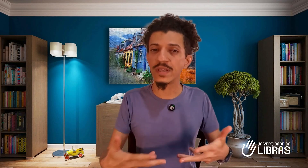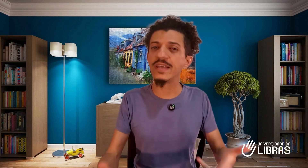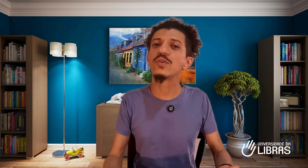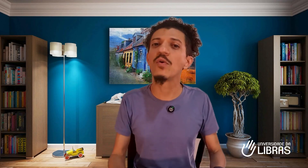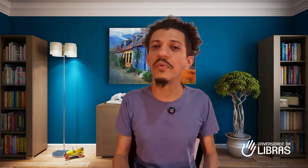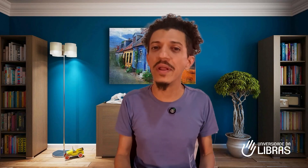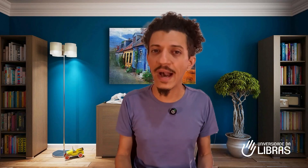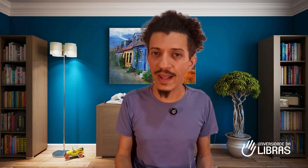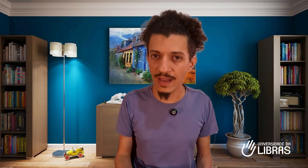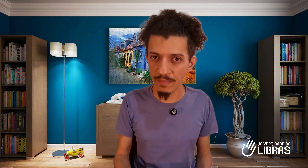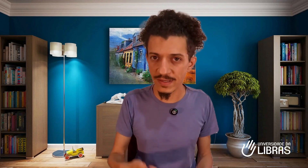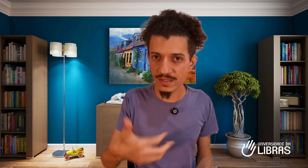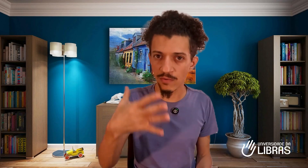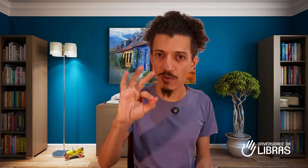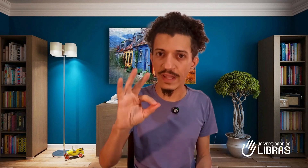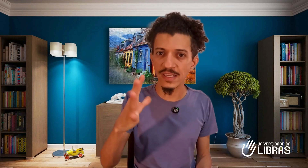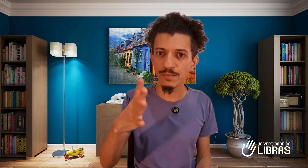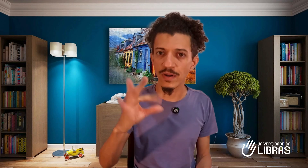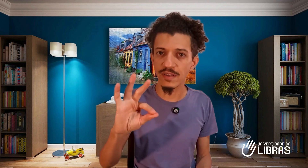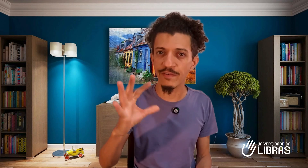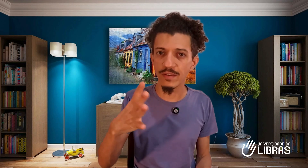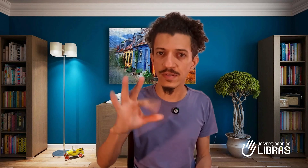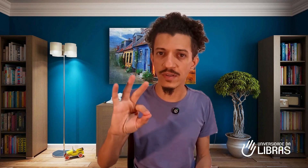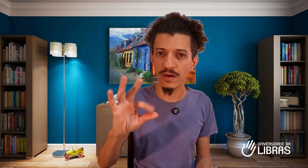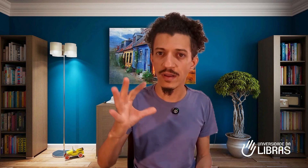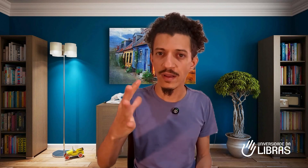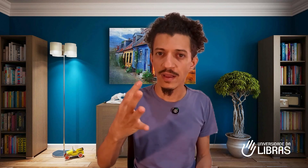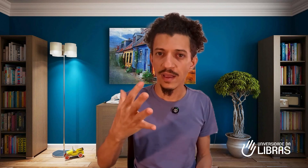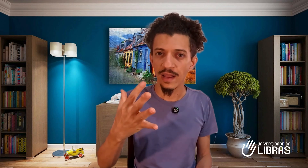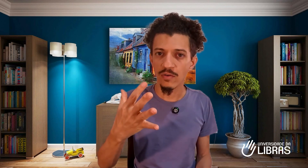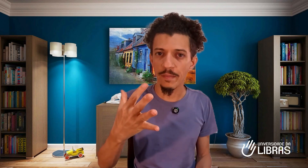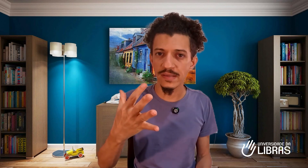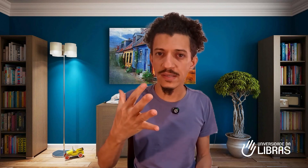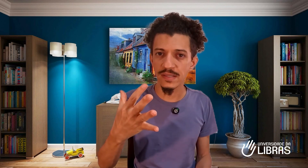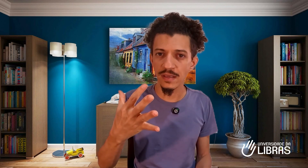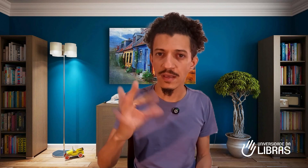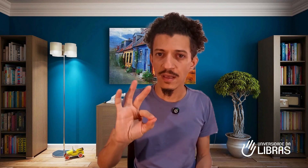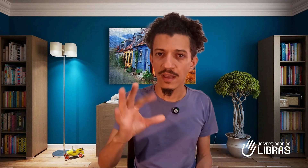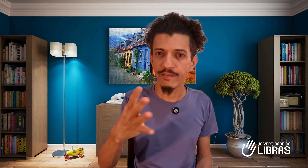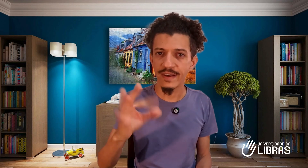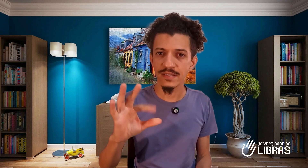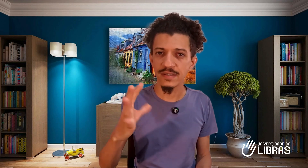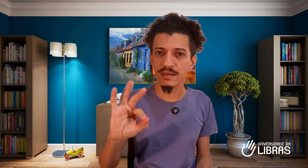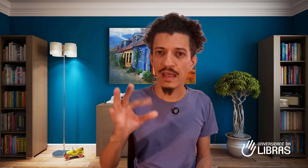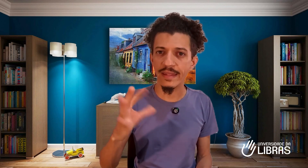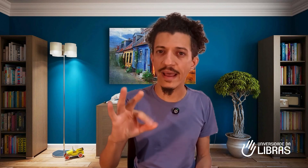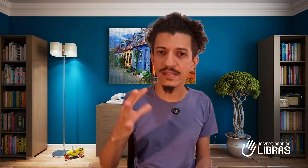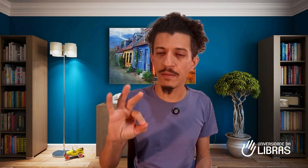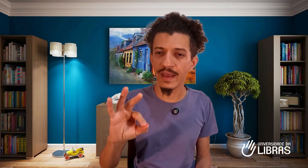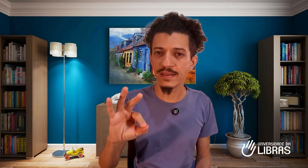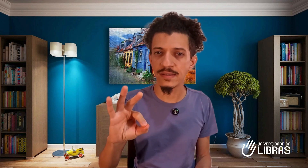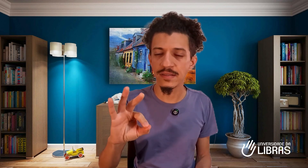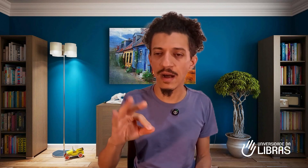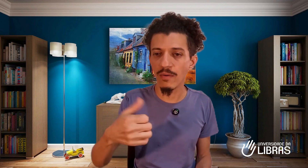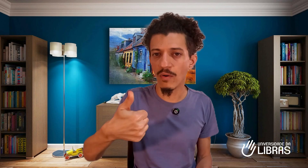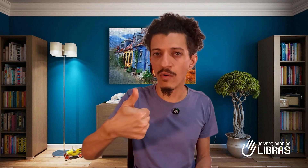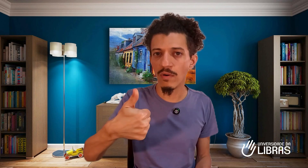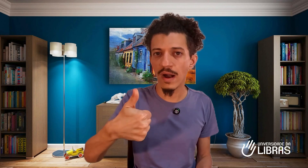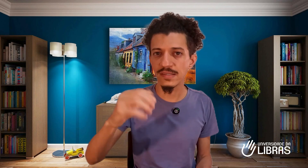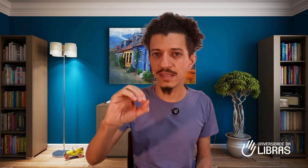se comunicar em Libras. Então, o 10 pode ser feito assim, ó. Ele começa assim e faz assim. É 10 também esse sinal, ou assim. Que